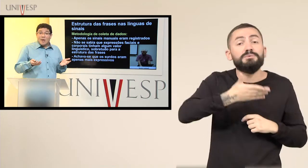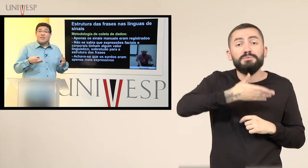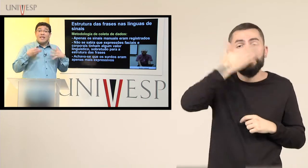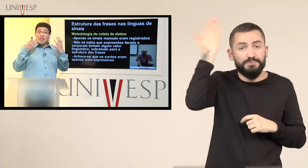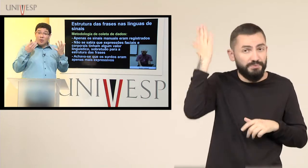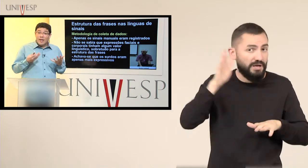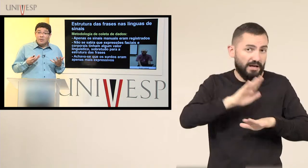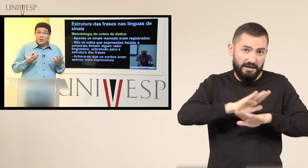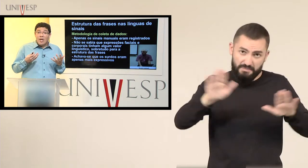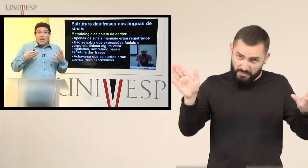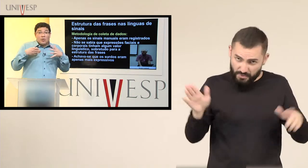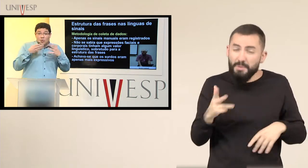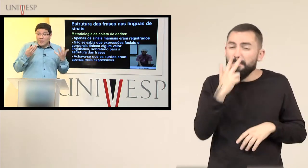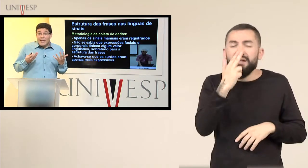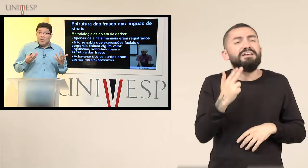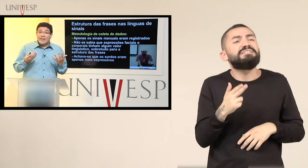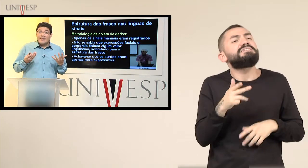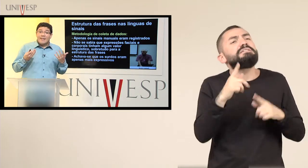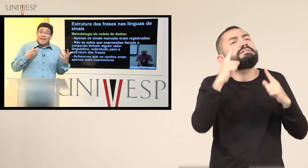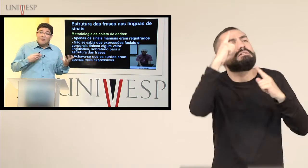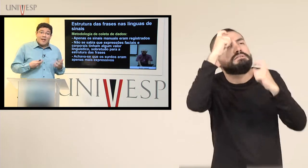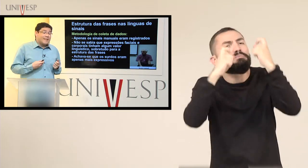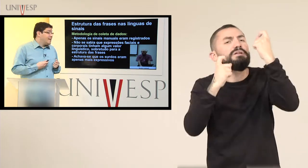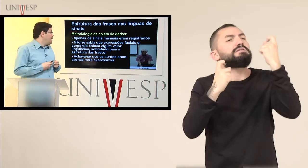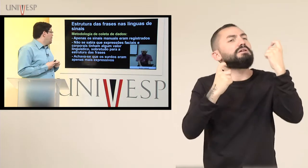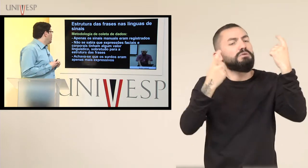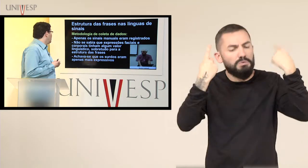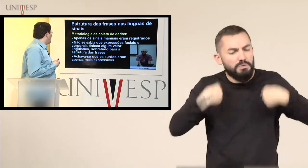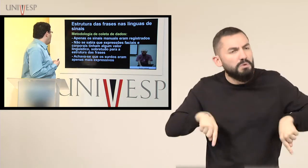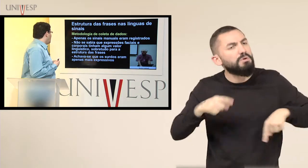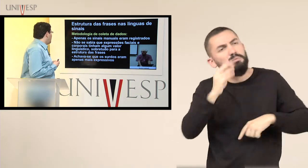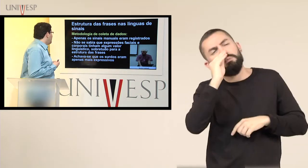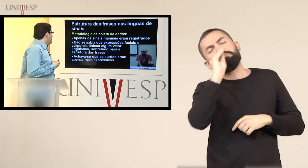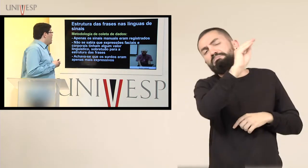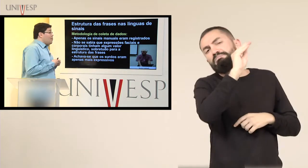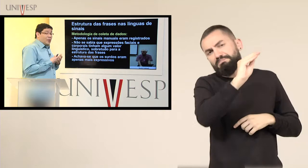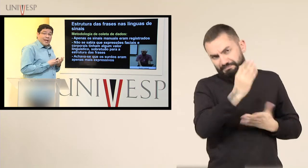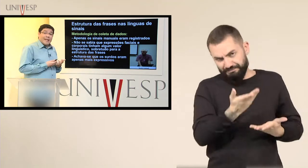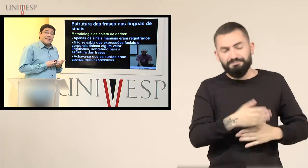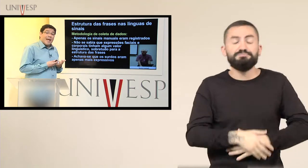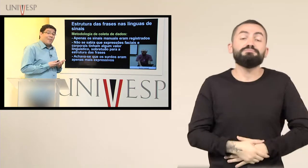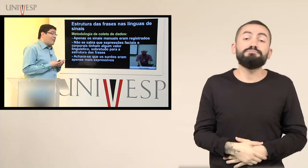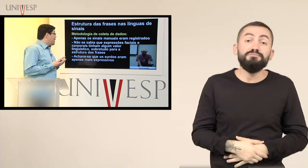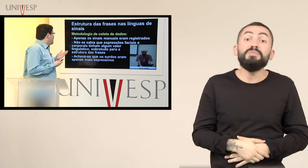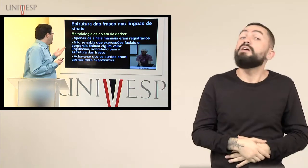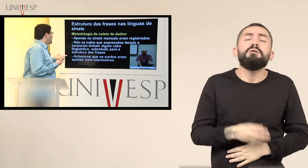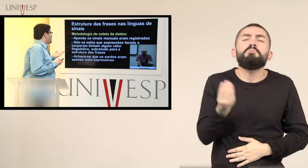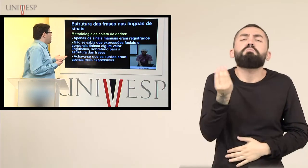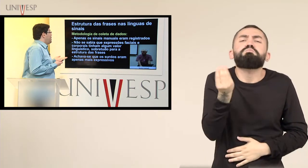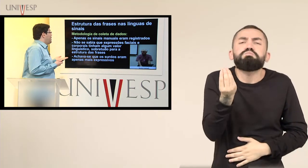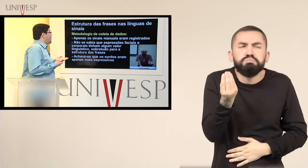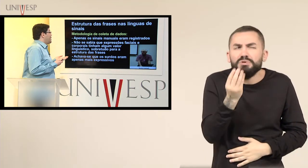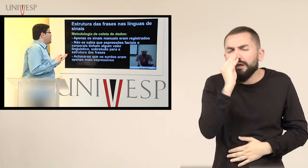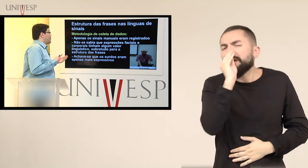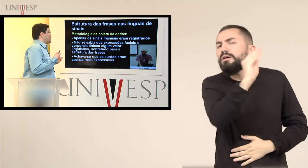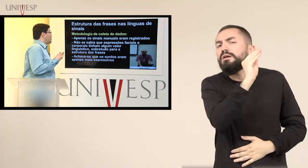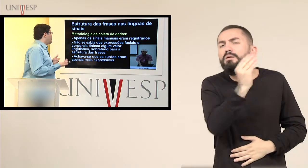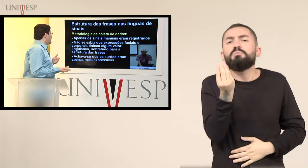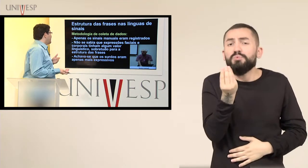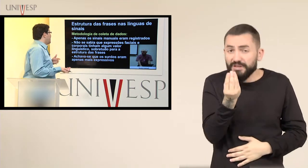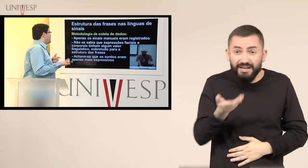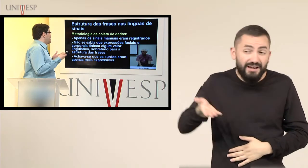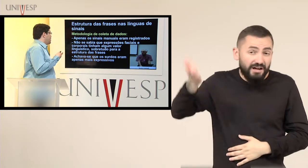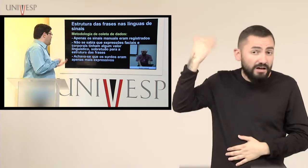pelas mãos, ignorando tudo o que acontecia na face e no corpo. Porque nessa época não se sabia que as